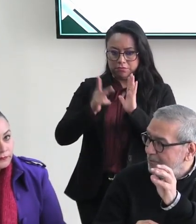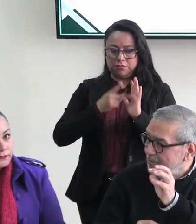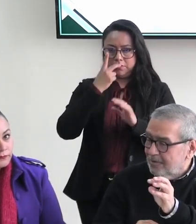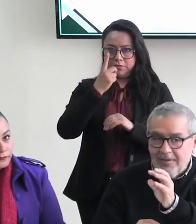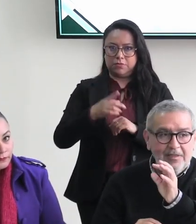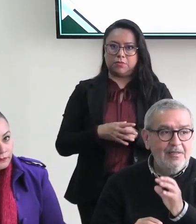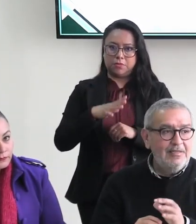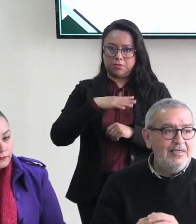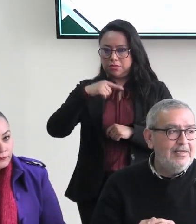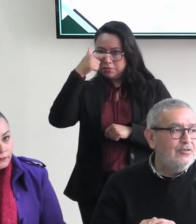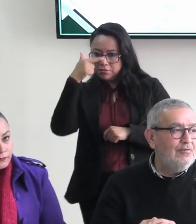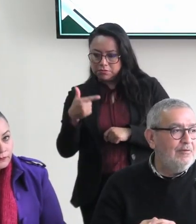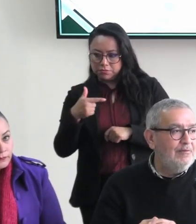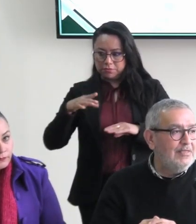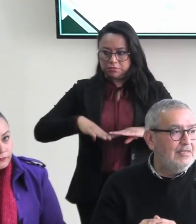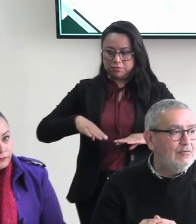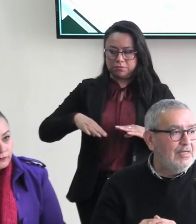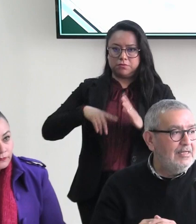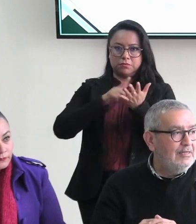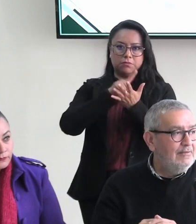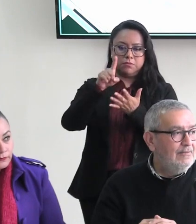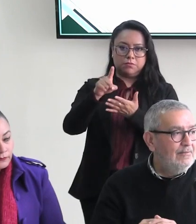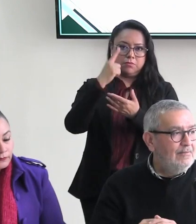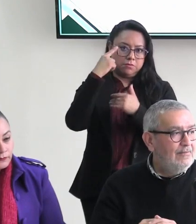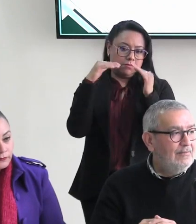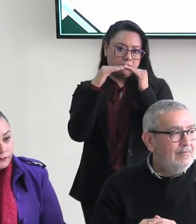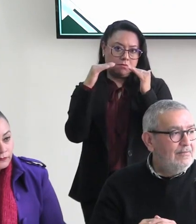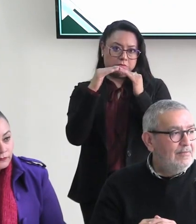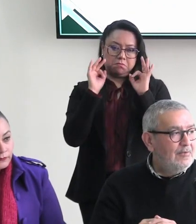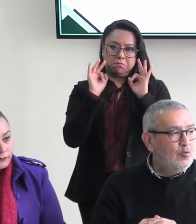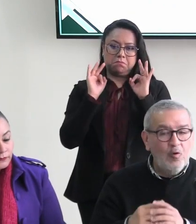7 atributos del derecho a una vivienda adecuada.